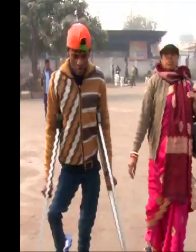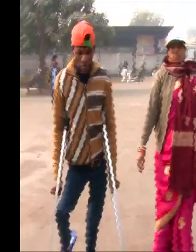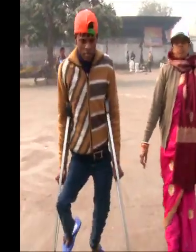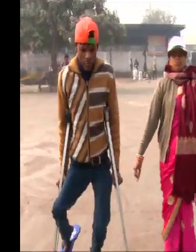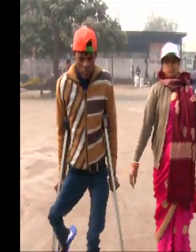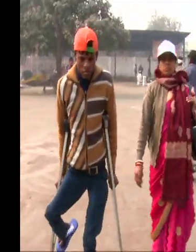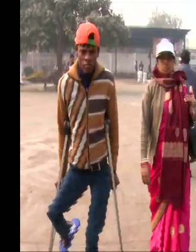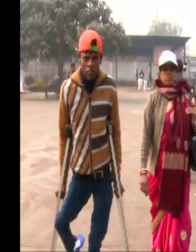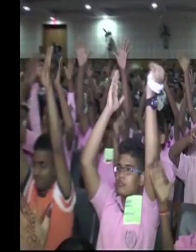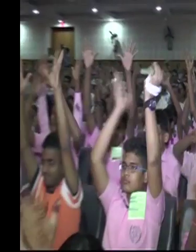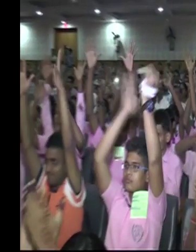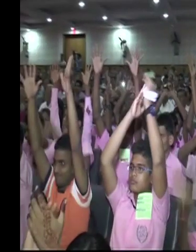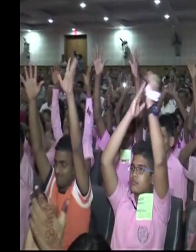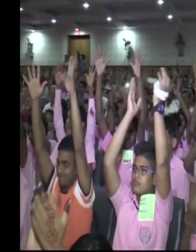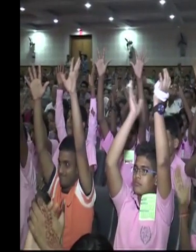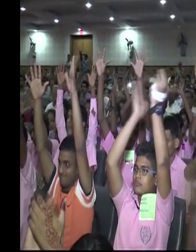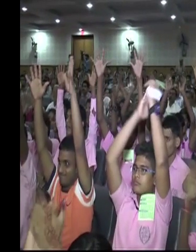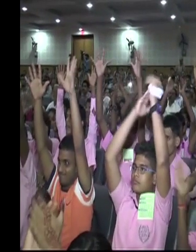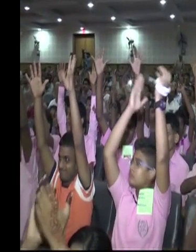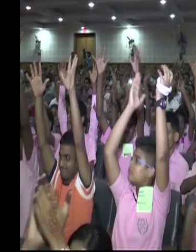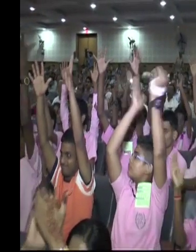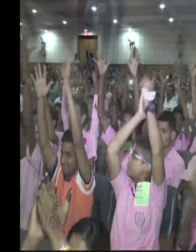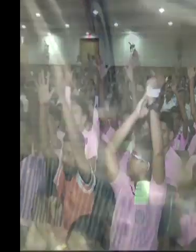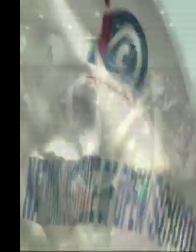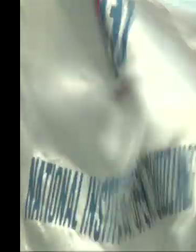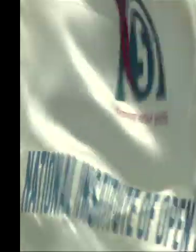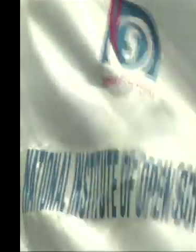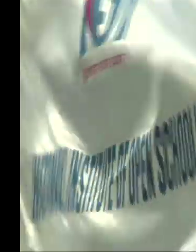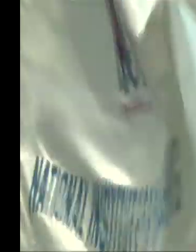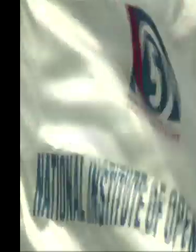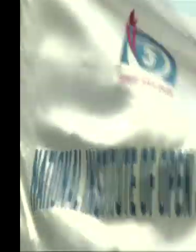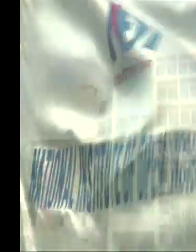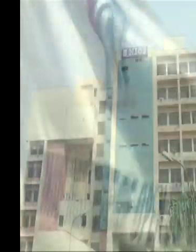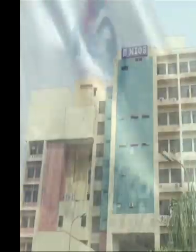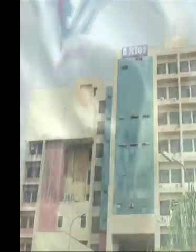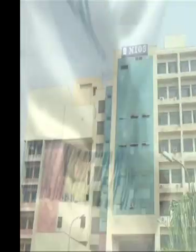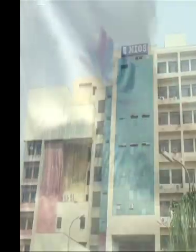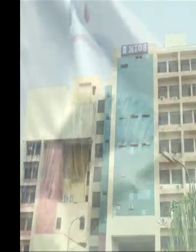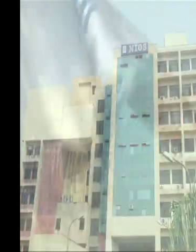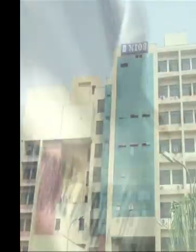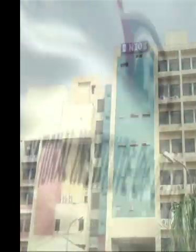आपके साथ। राष्ट्रीय मुक्त विद्यालय शिक्षा संस्थान।